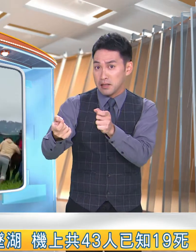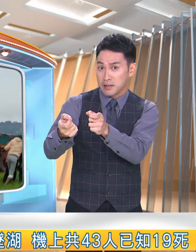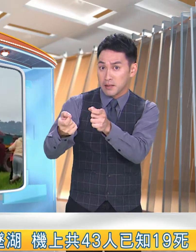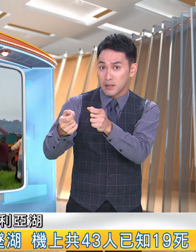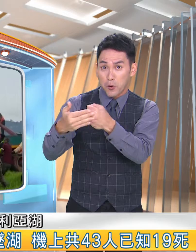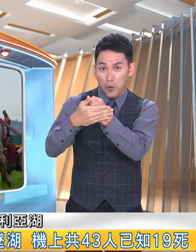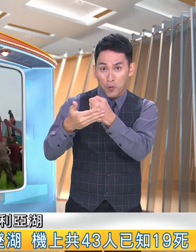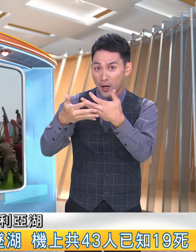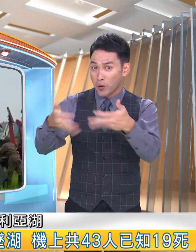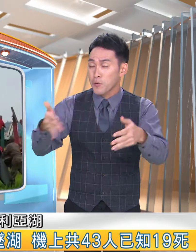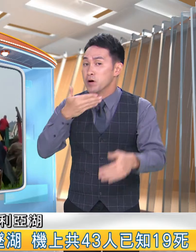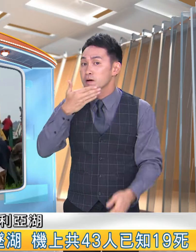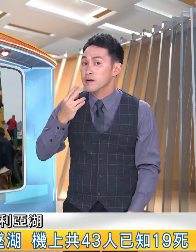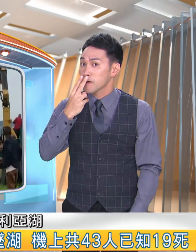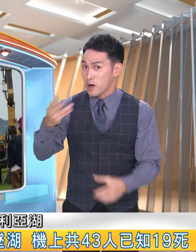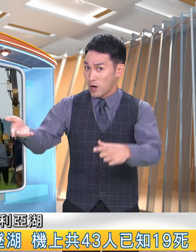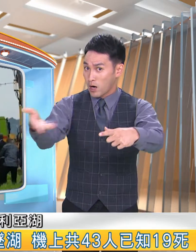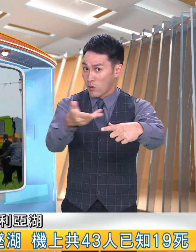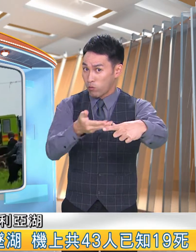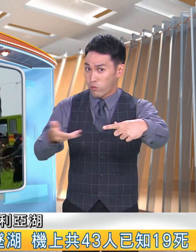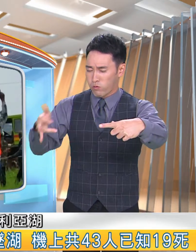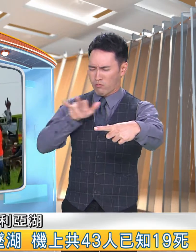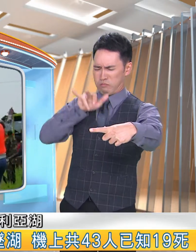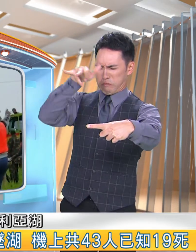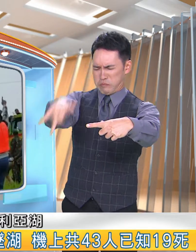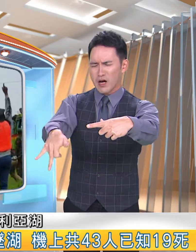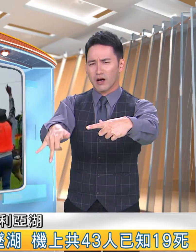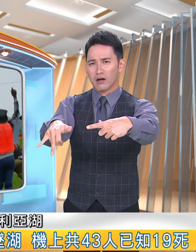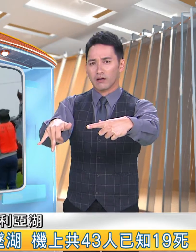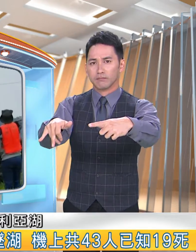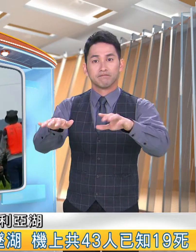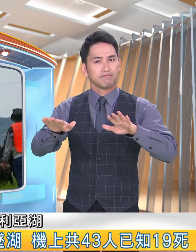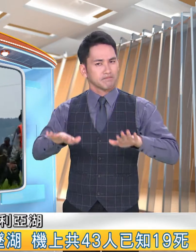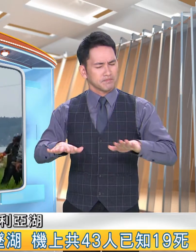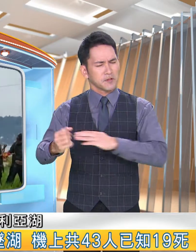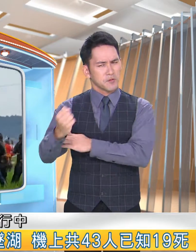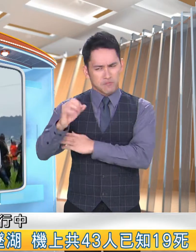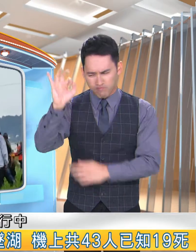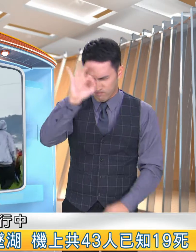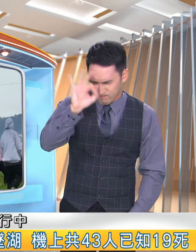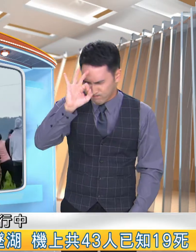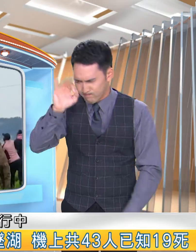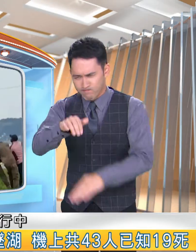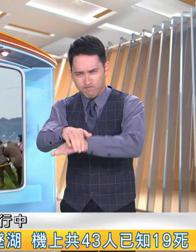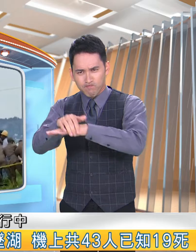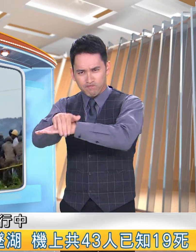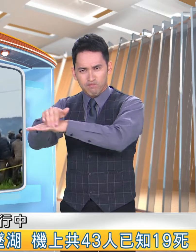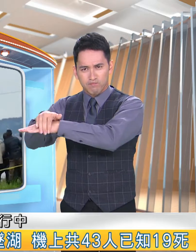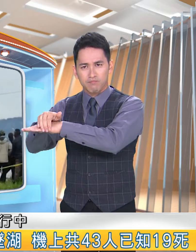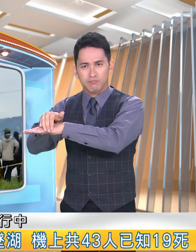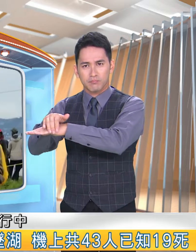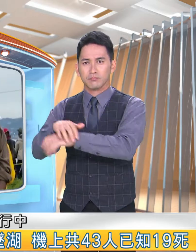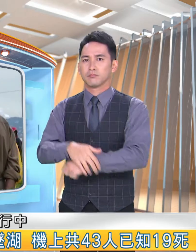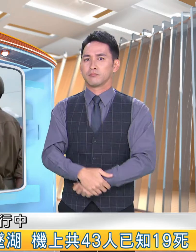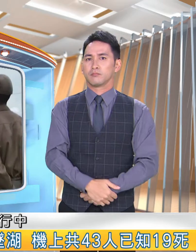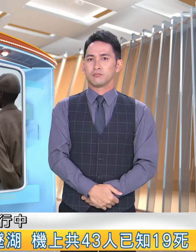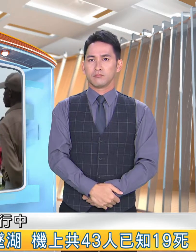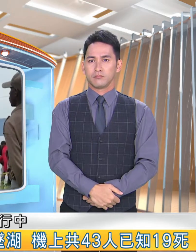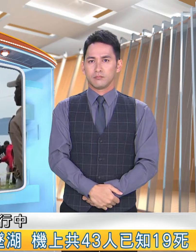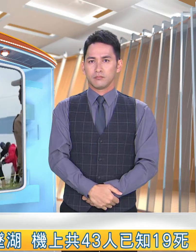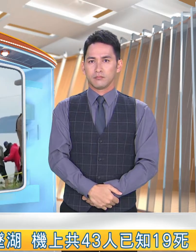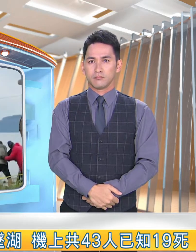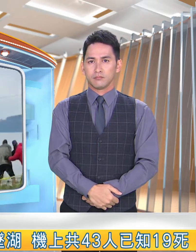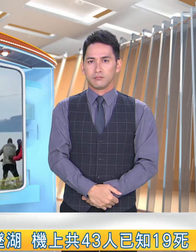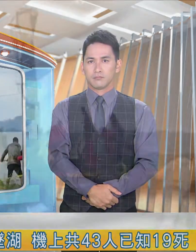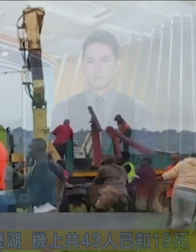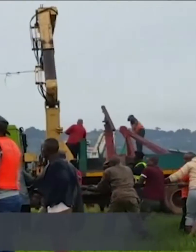佳，降落时坠入了维多利亚湖，而抢救的工作持续进行当中。